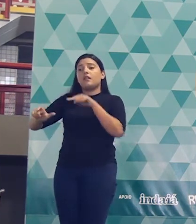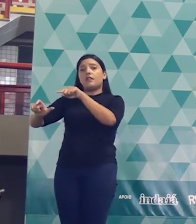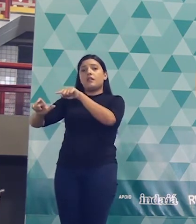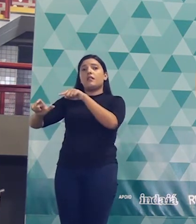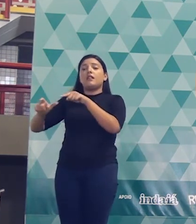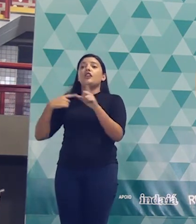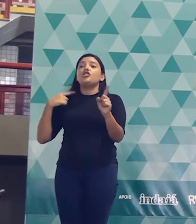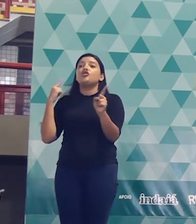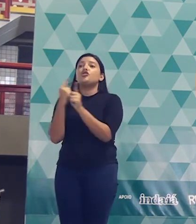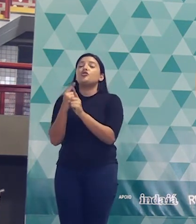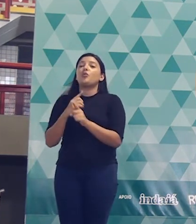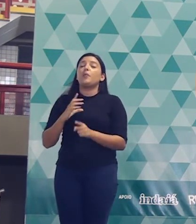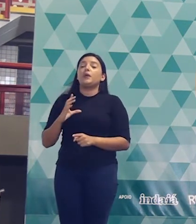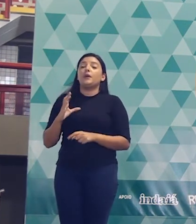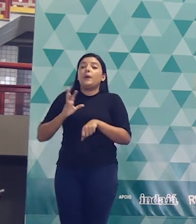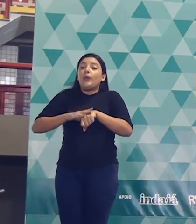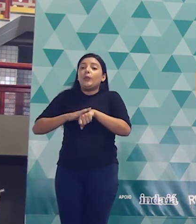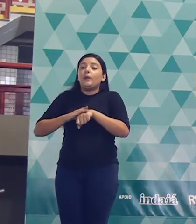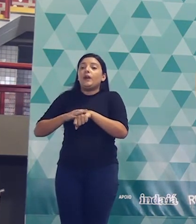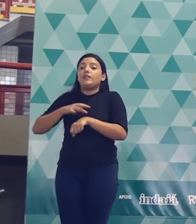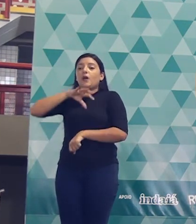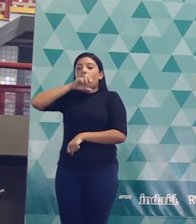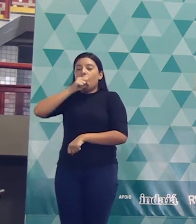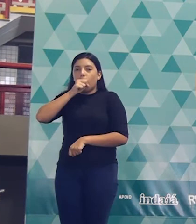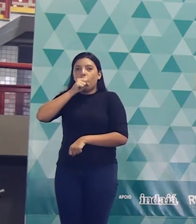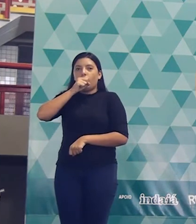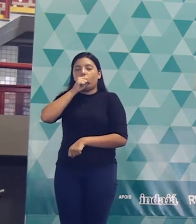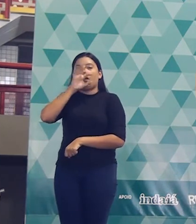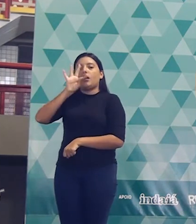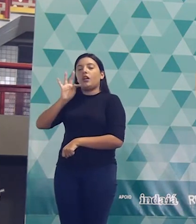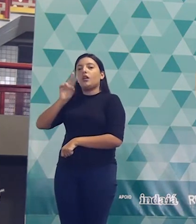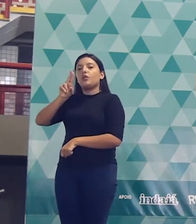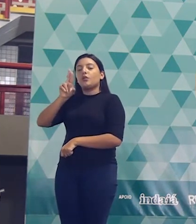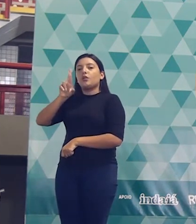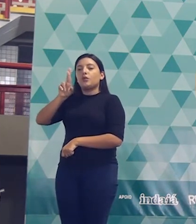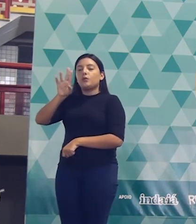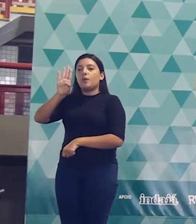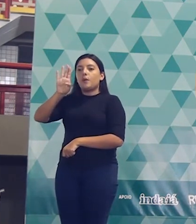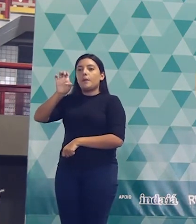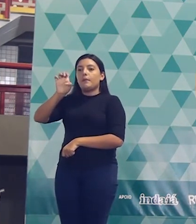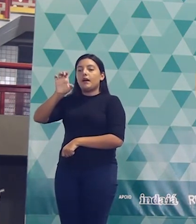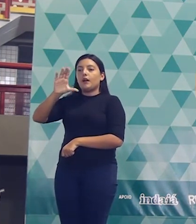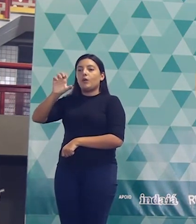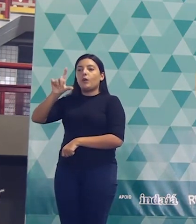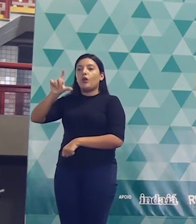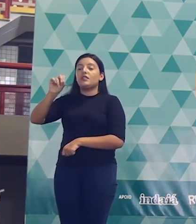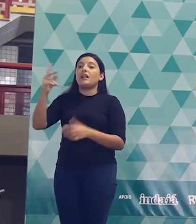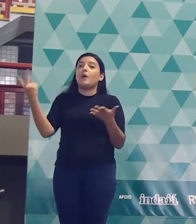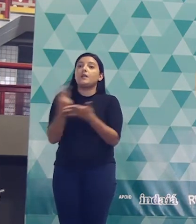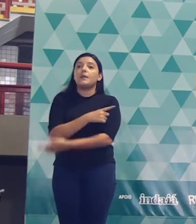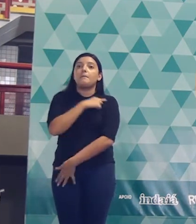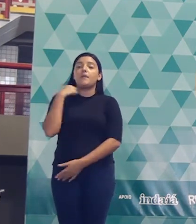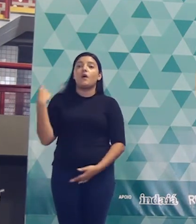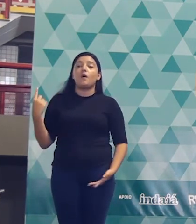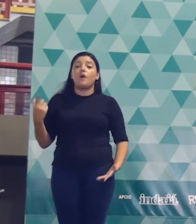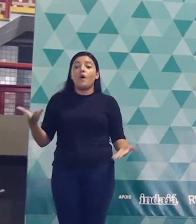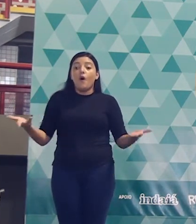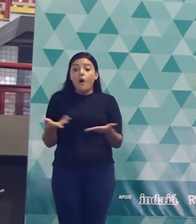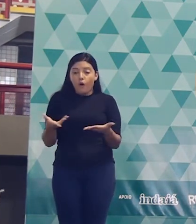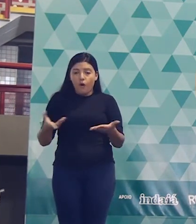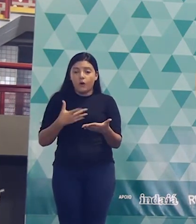com tuberculose. E naquela época, a tuberculose matava. Não que hoje não